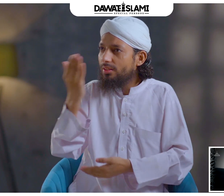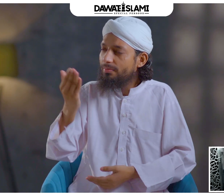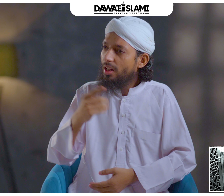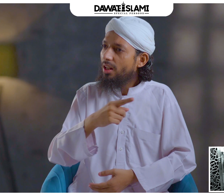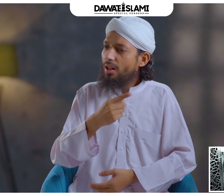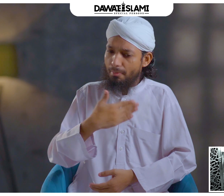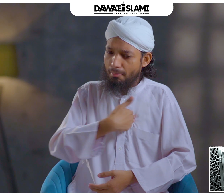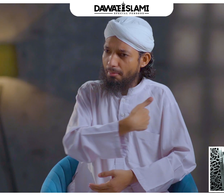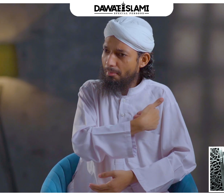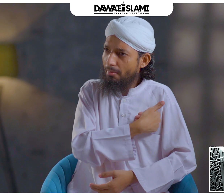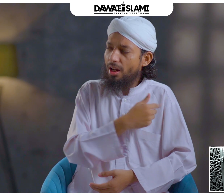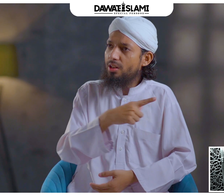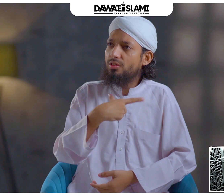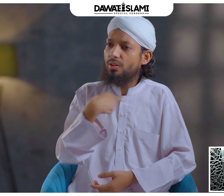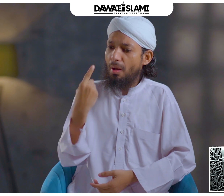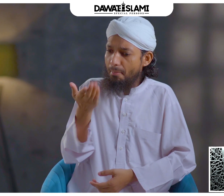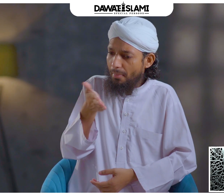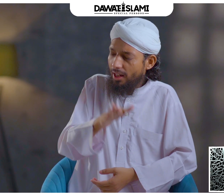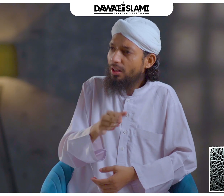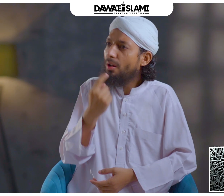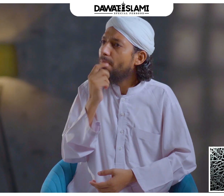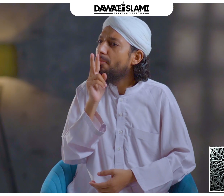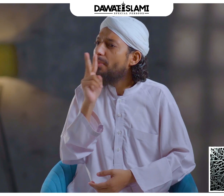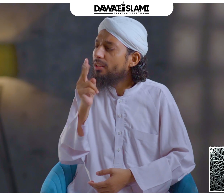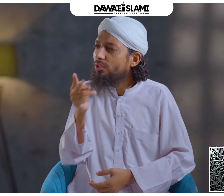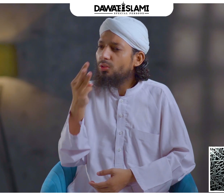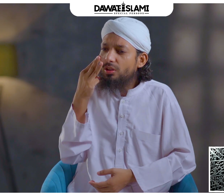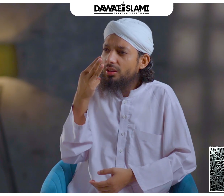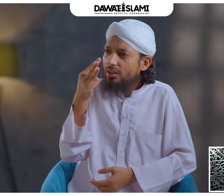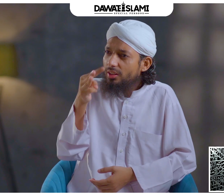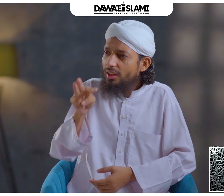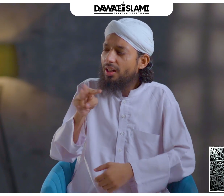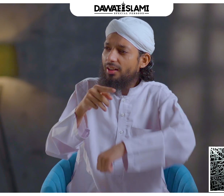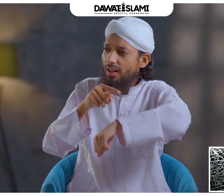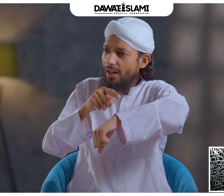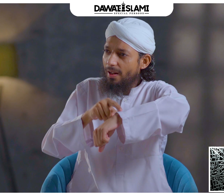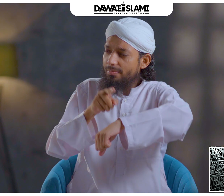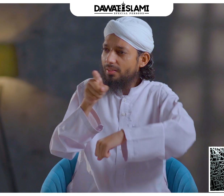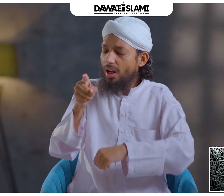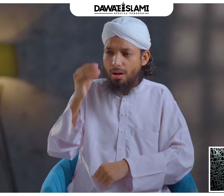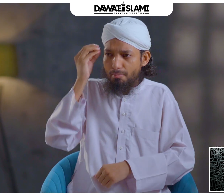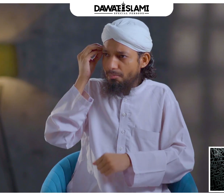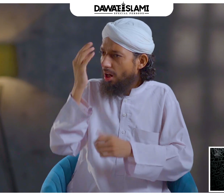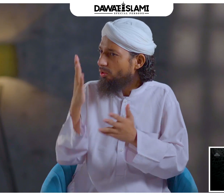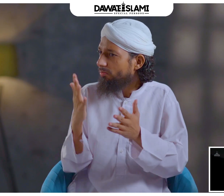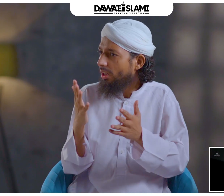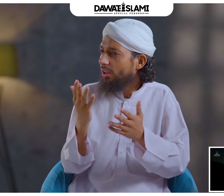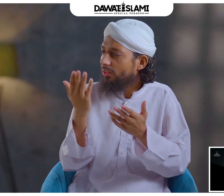رہ گئیں۔ امیر المومنین نے نوجوان سے مخاطب ہو کر فرمایا، سزا تو تمہیں بعد میں دی جائے گی، پہلے ایک بات سنو،